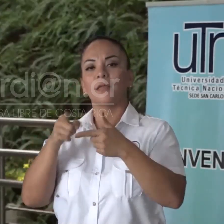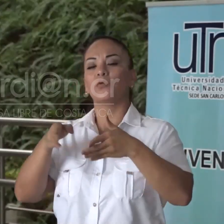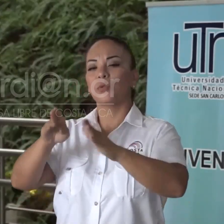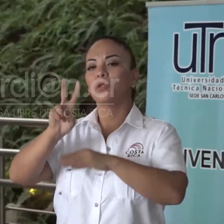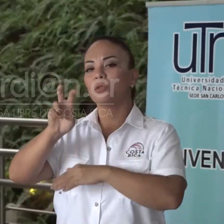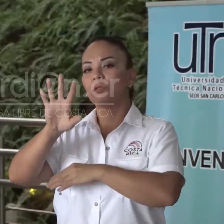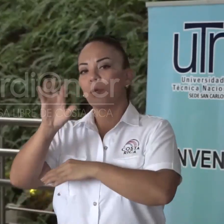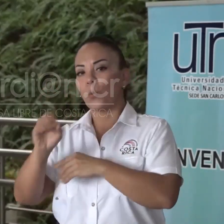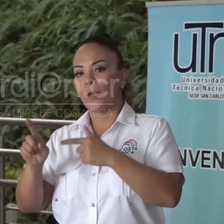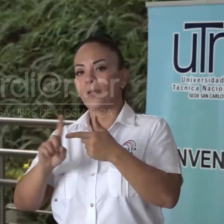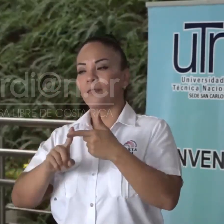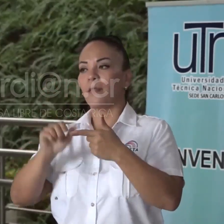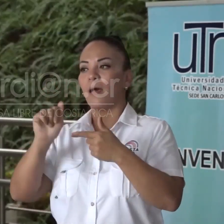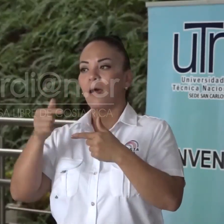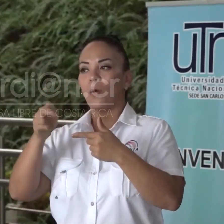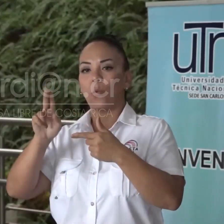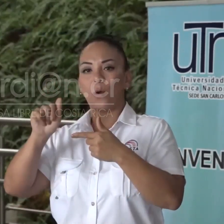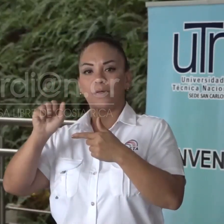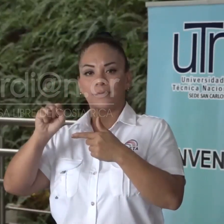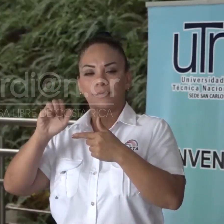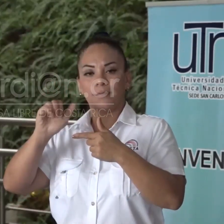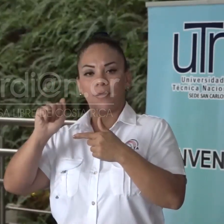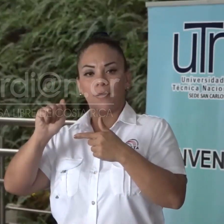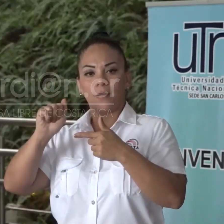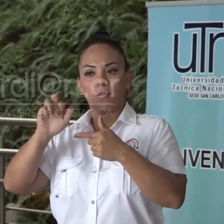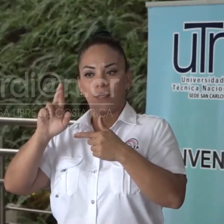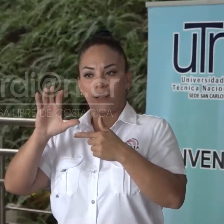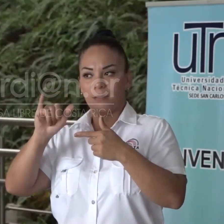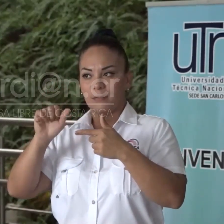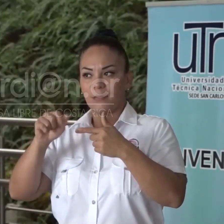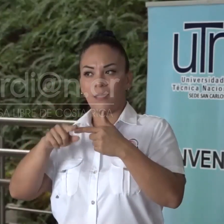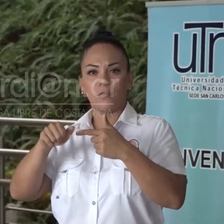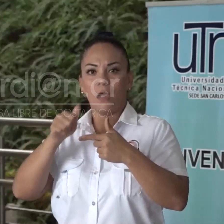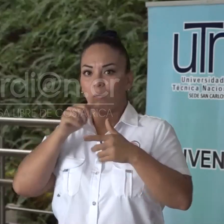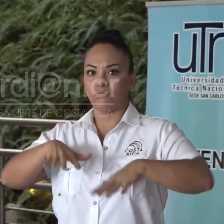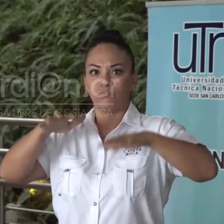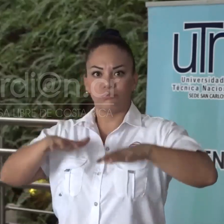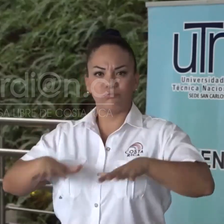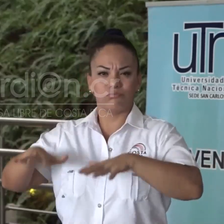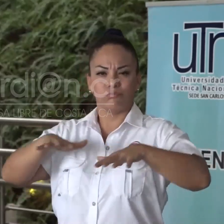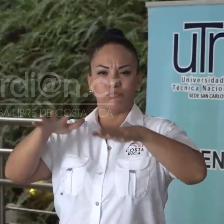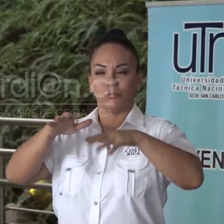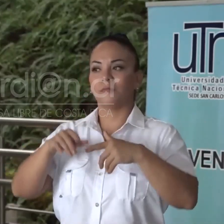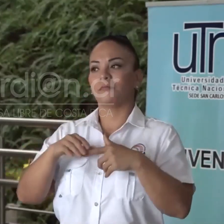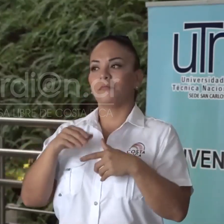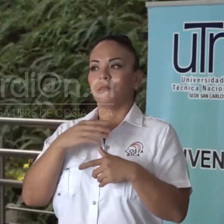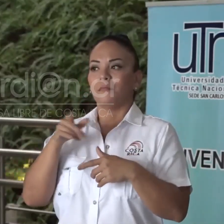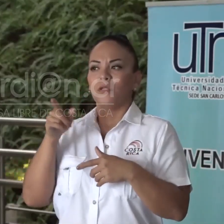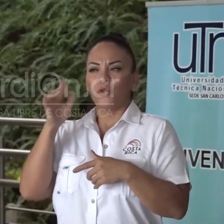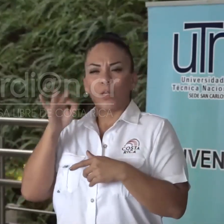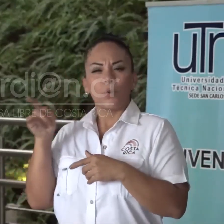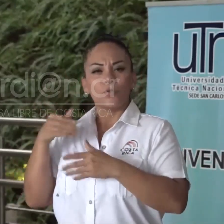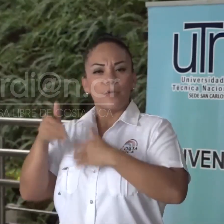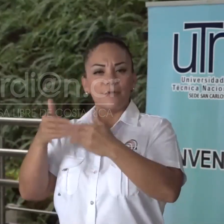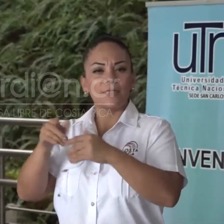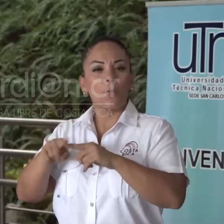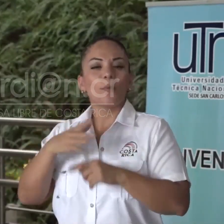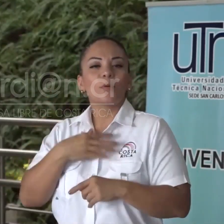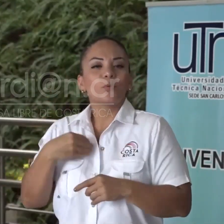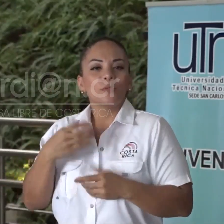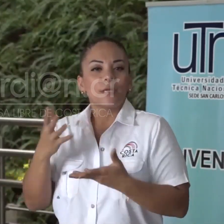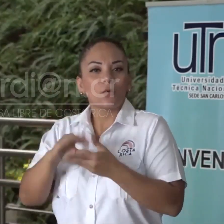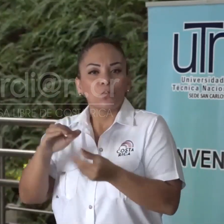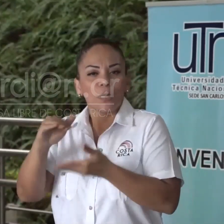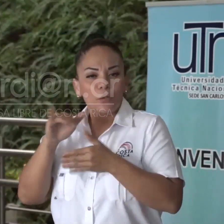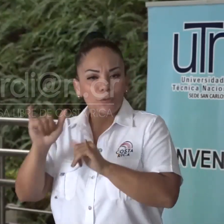250, Caporal de Aguasarcas, que cada vez que llueve se inunda todo eso, creo que ya está encaminado esto, me gustaría que nos pudieran hablar de